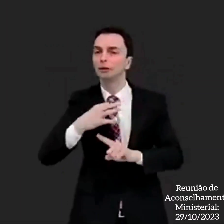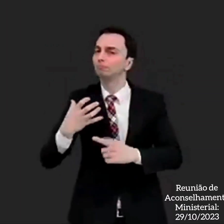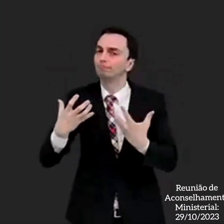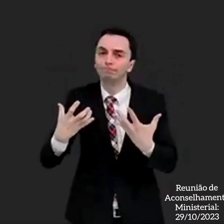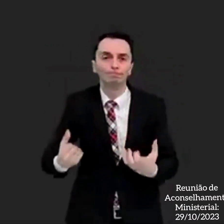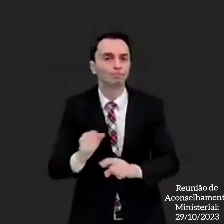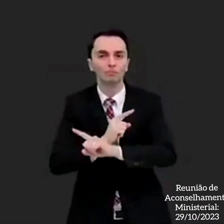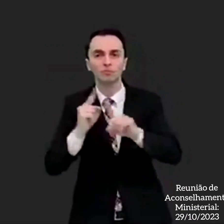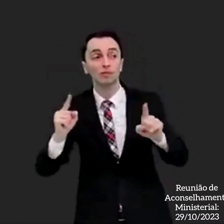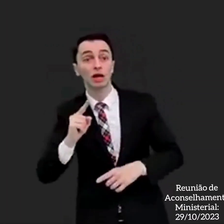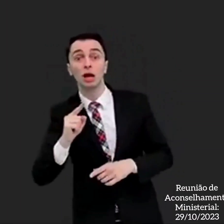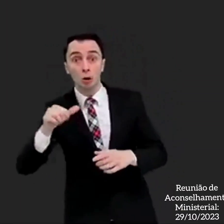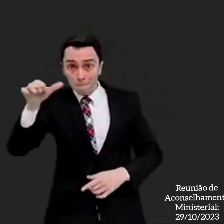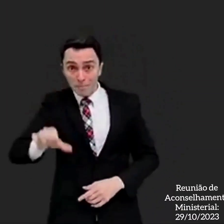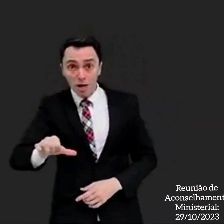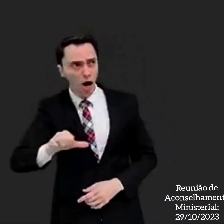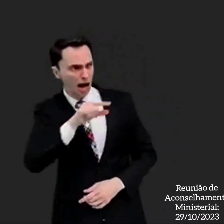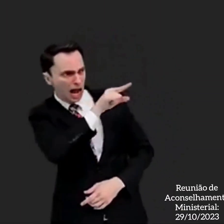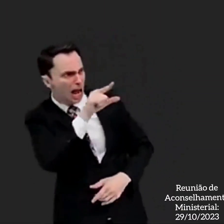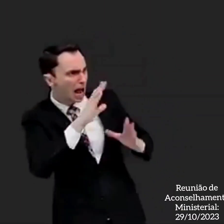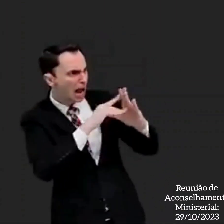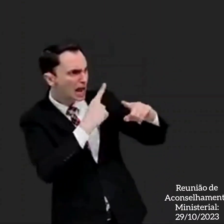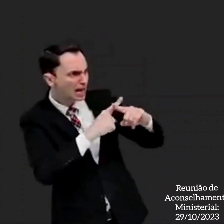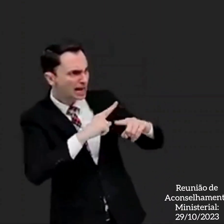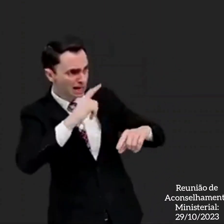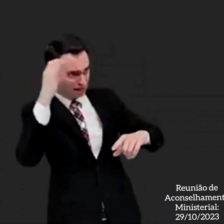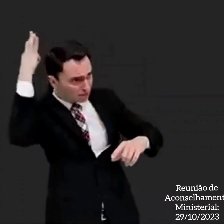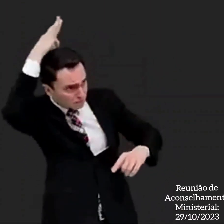condenam quem as vivencia.